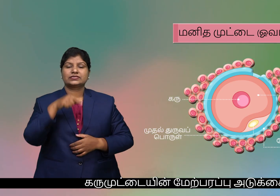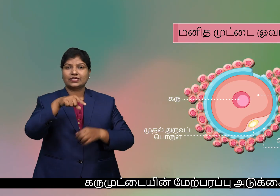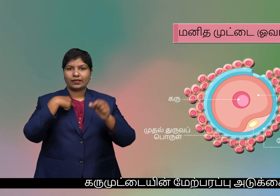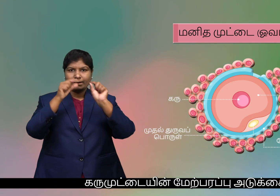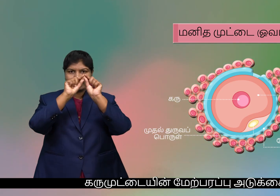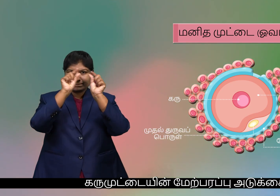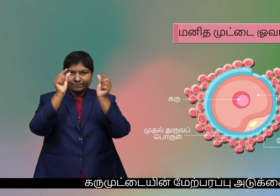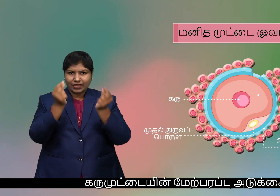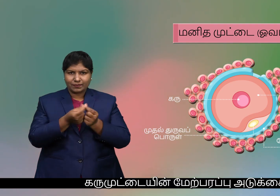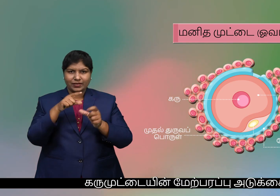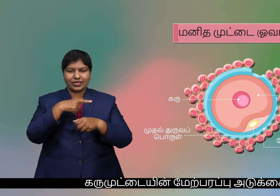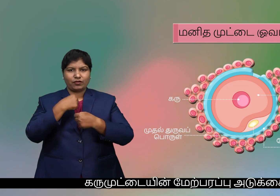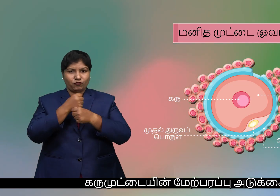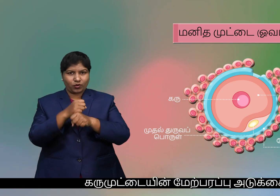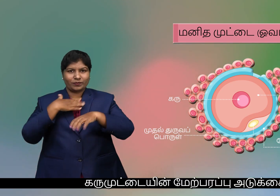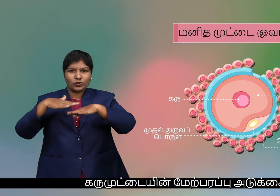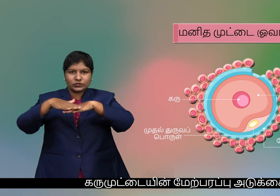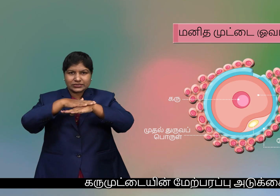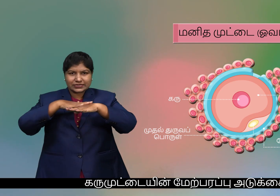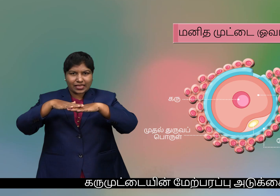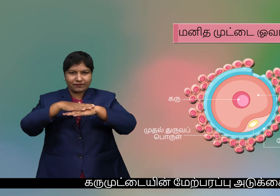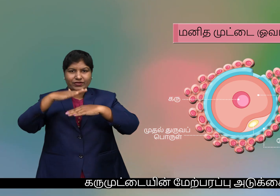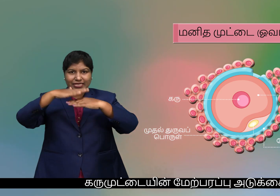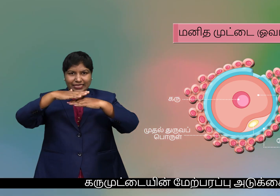கருமுட்டையின் மேற்பரப்பு அடுக்கை